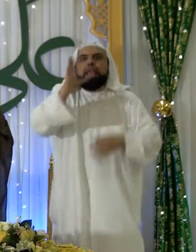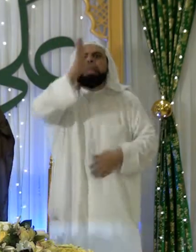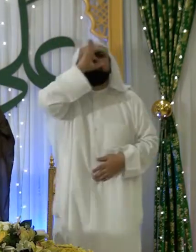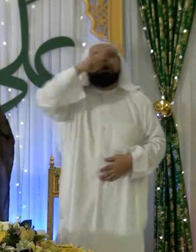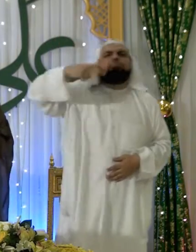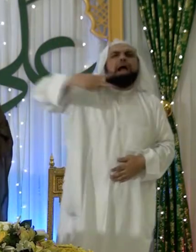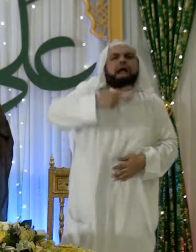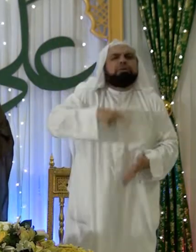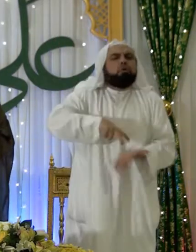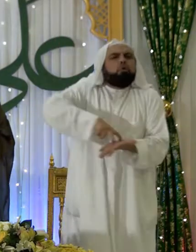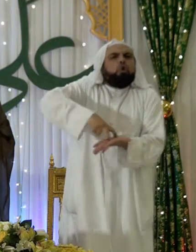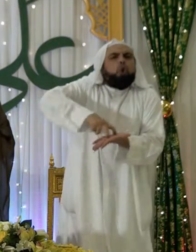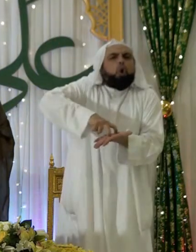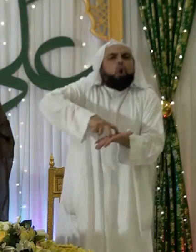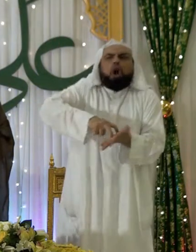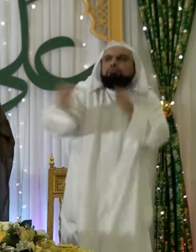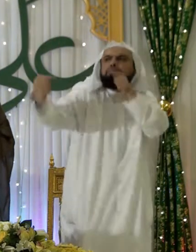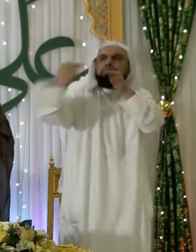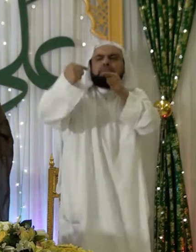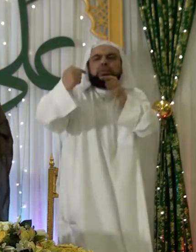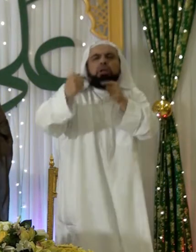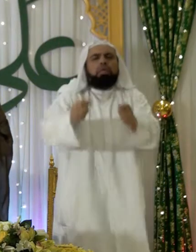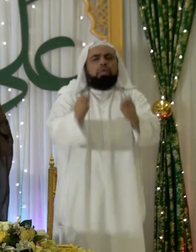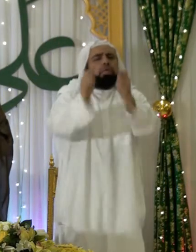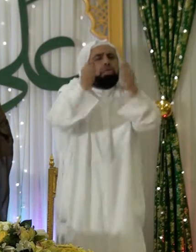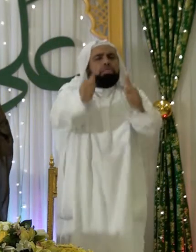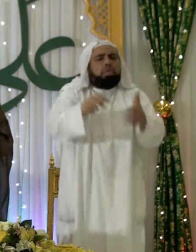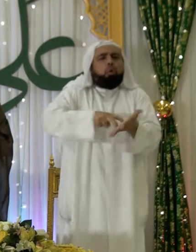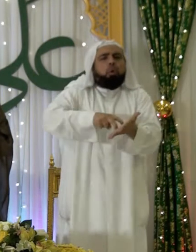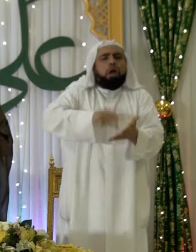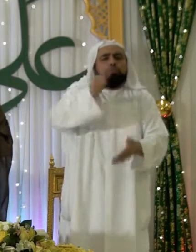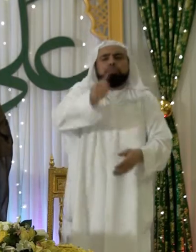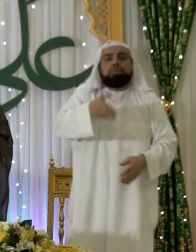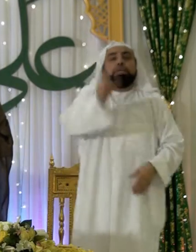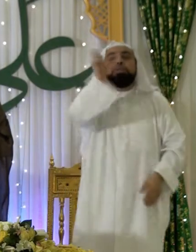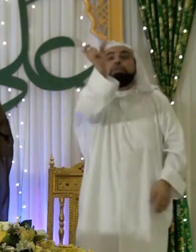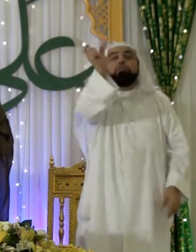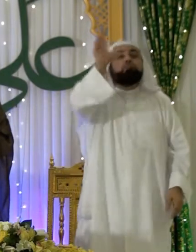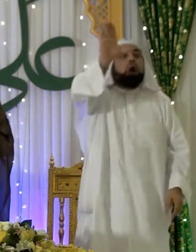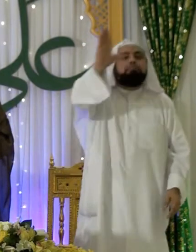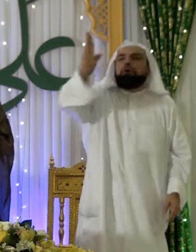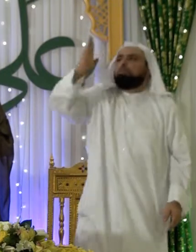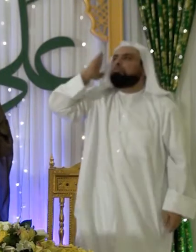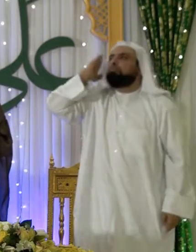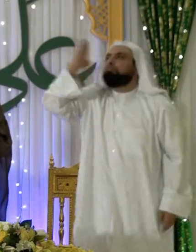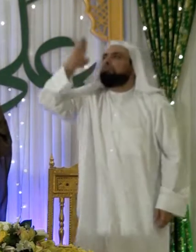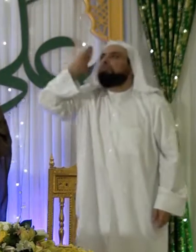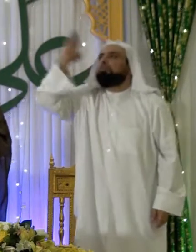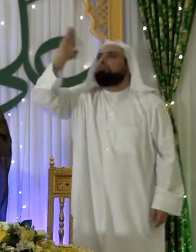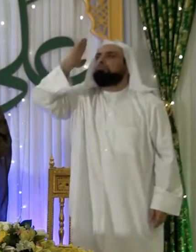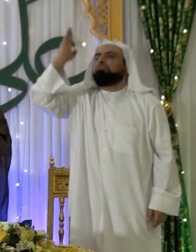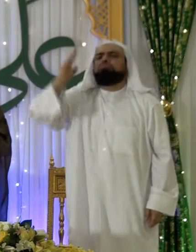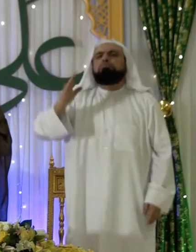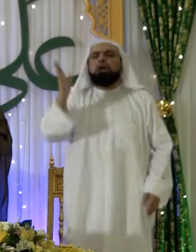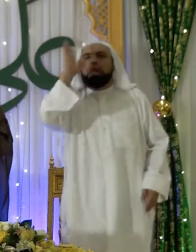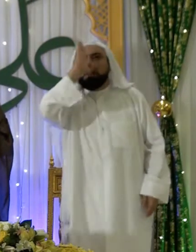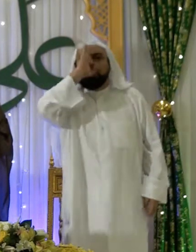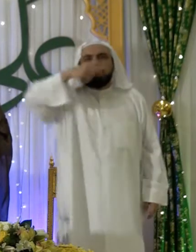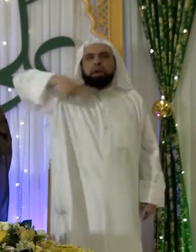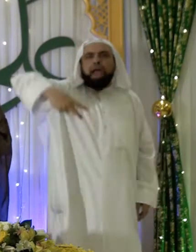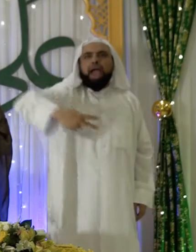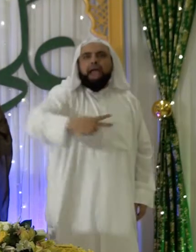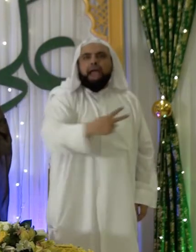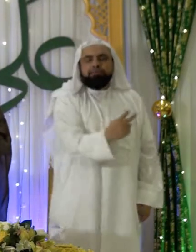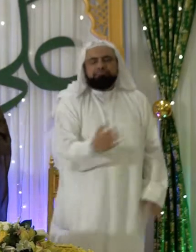كذلك لما هاجر رسول الله صلى الله عليه وآله حمل علي